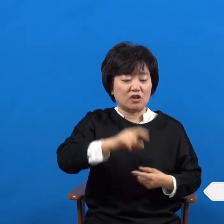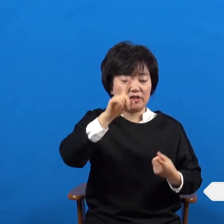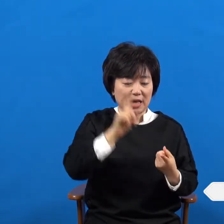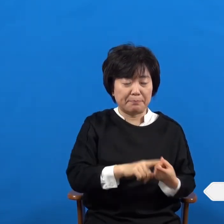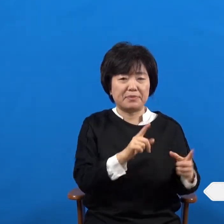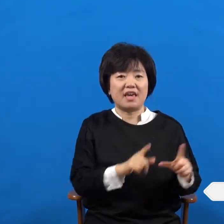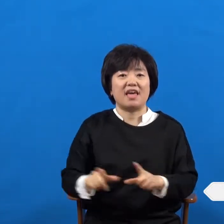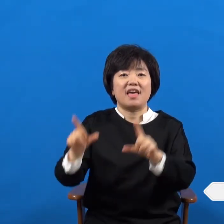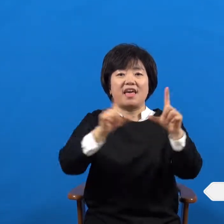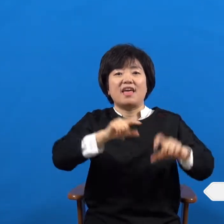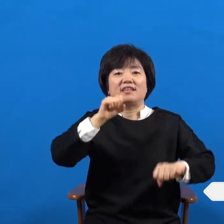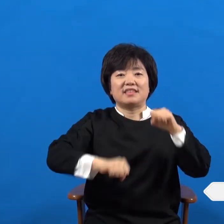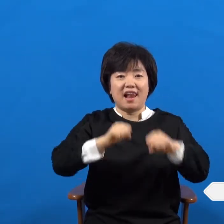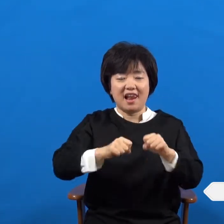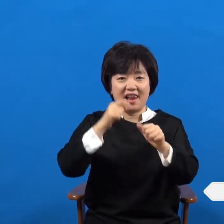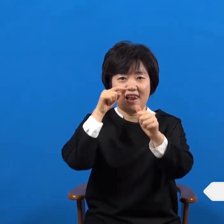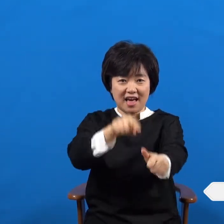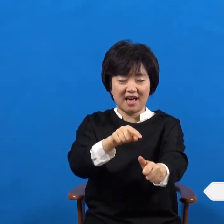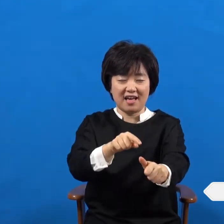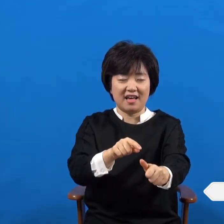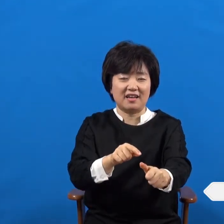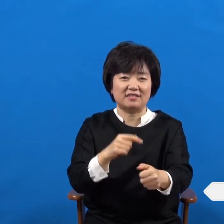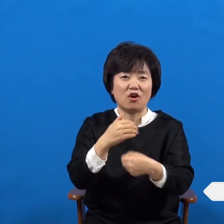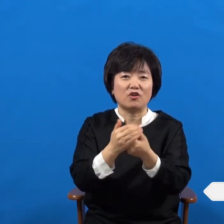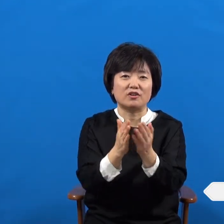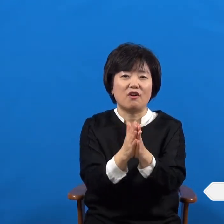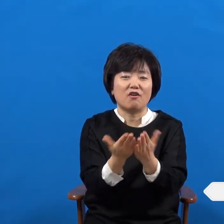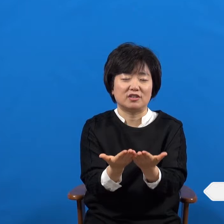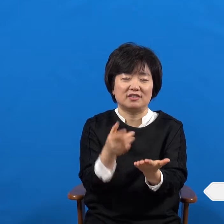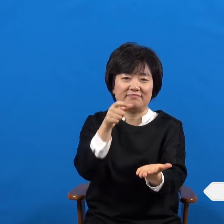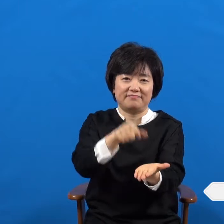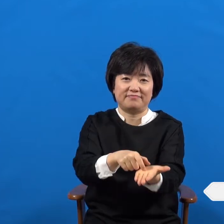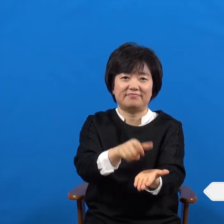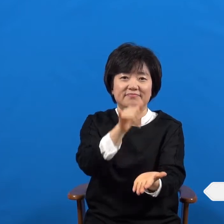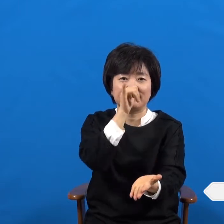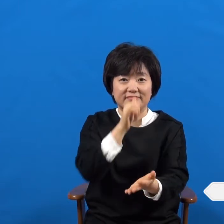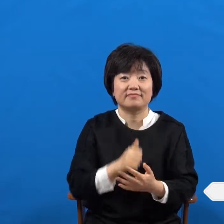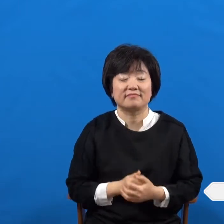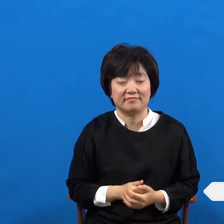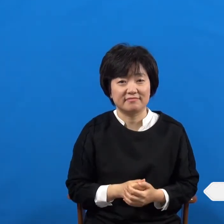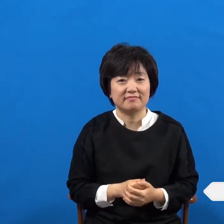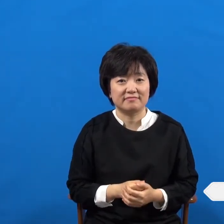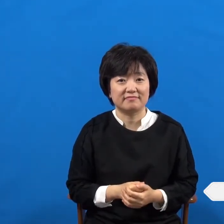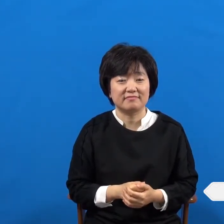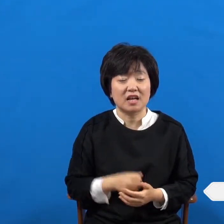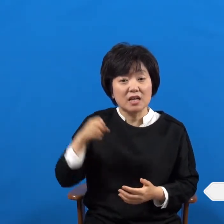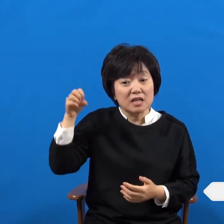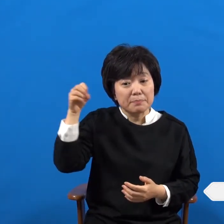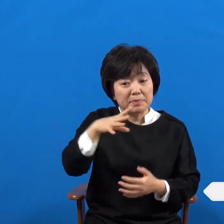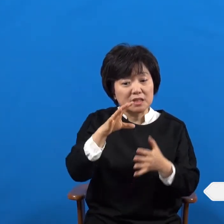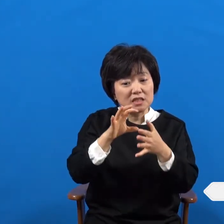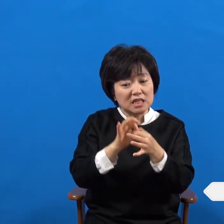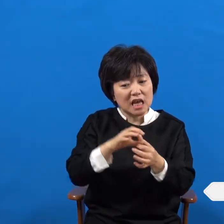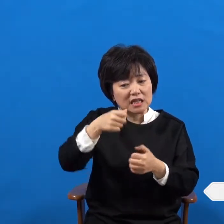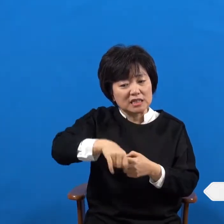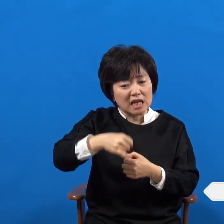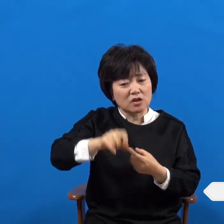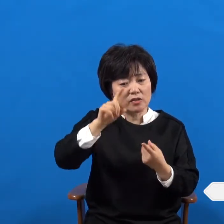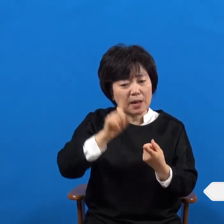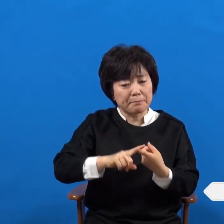자녀답게 행하라 라고 성경은 말씀하고 있습니다. 빛의